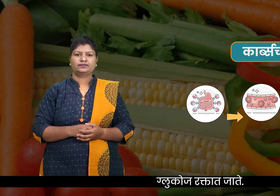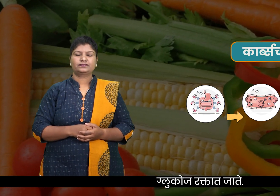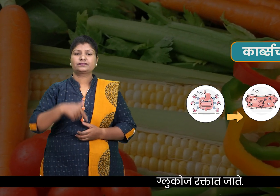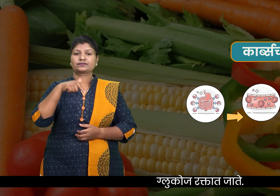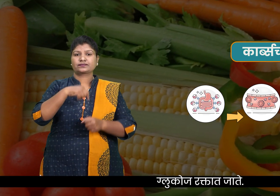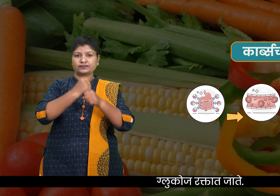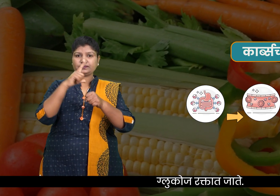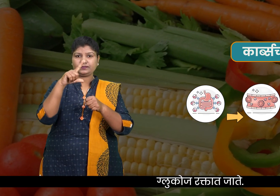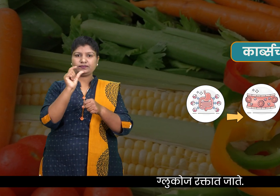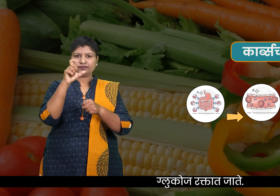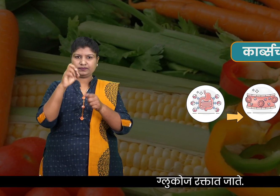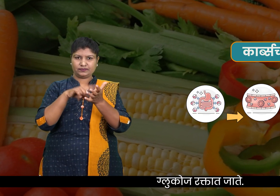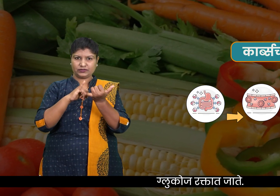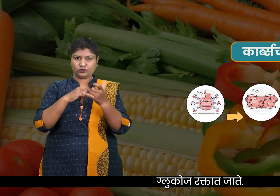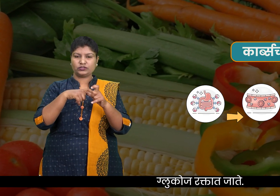ग्लुकोज रक्तात जाते.